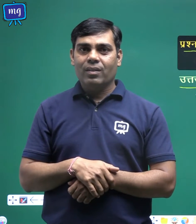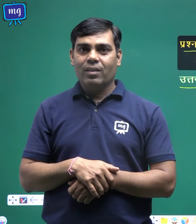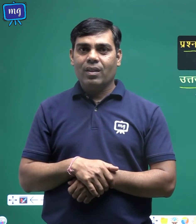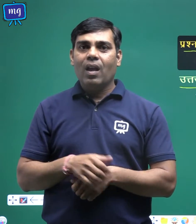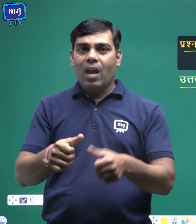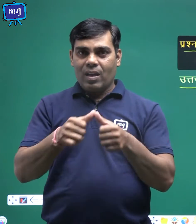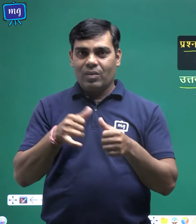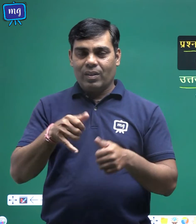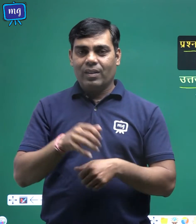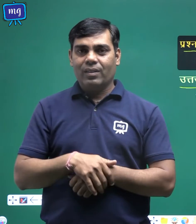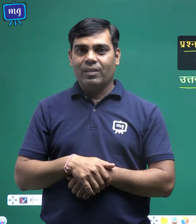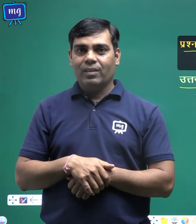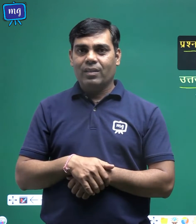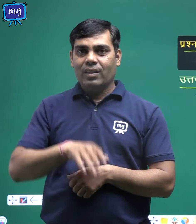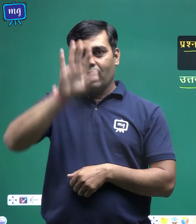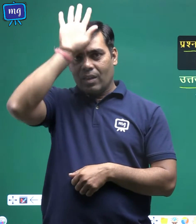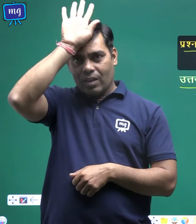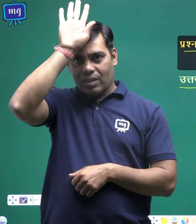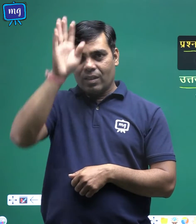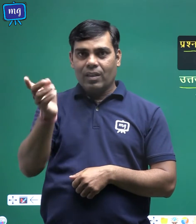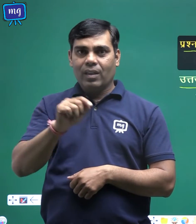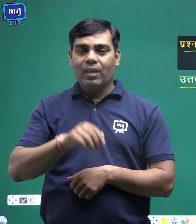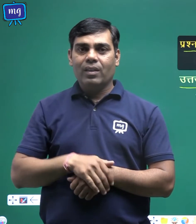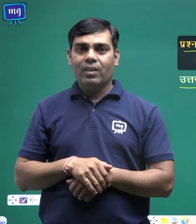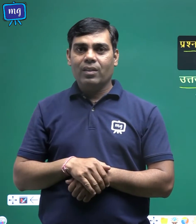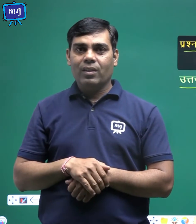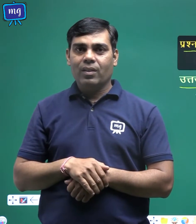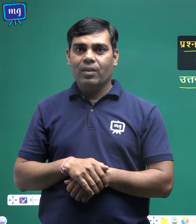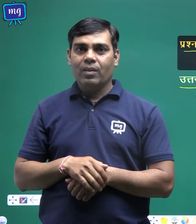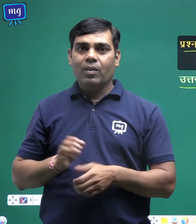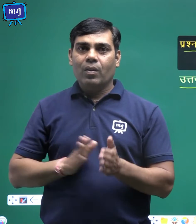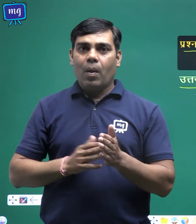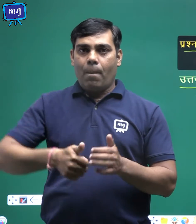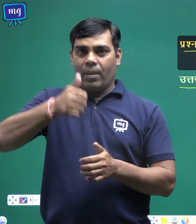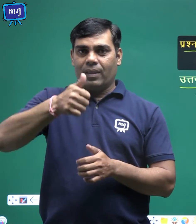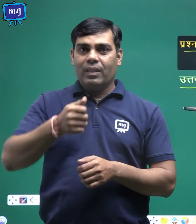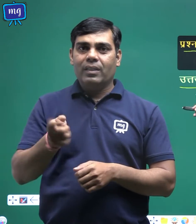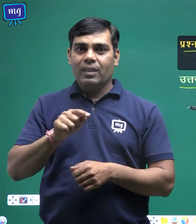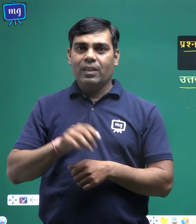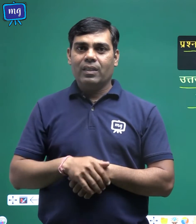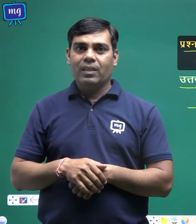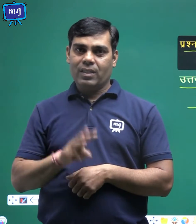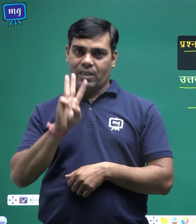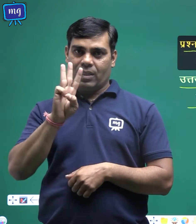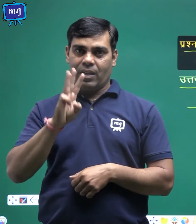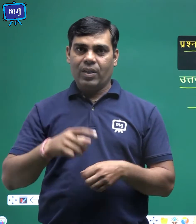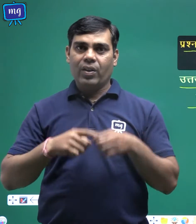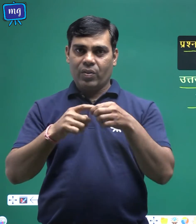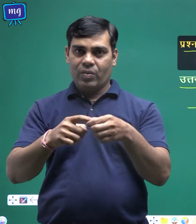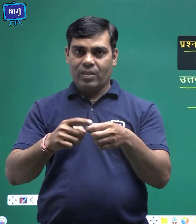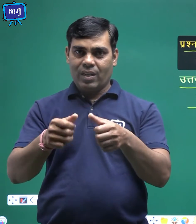उत्तर है, राजा ने मंत्री से 3 प्रश्न पूछे।